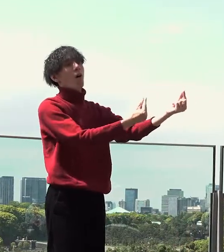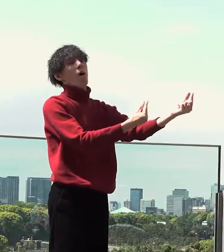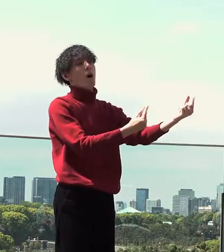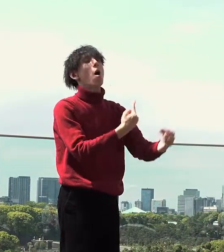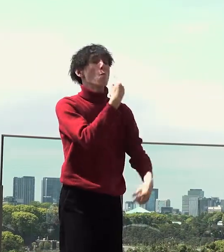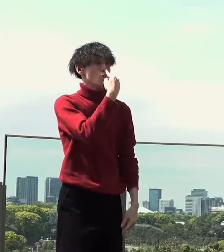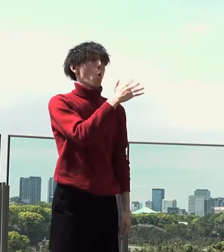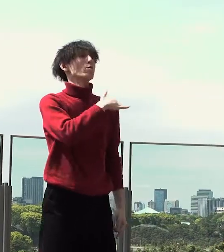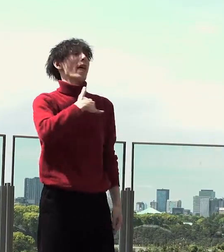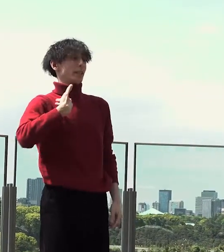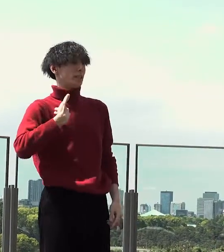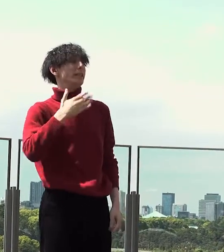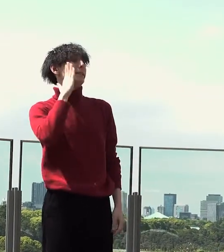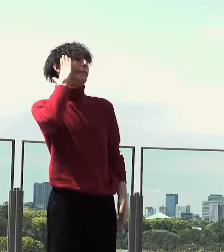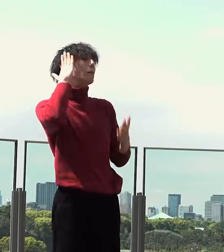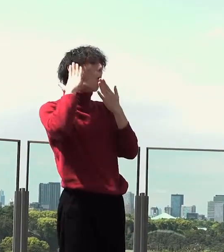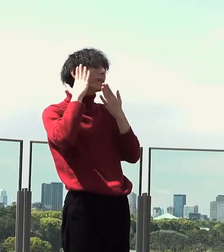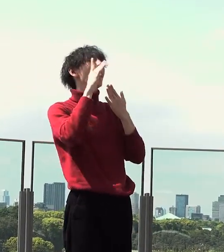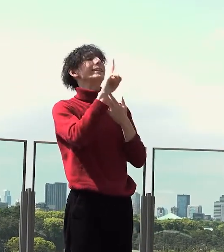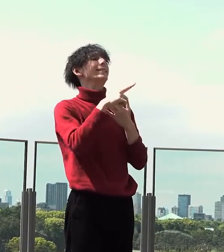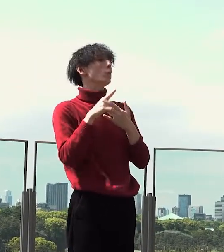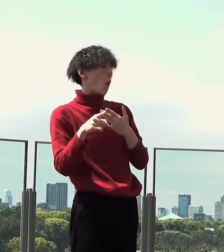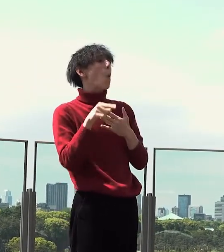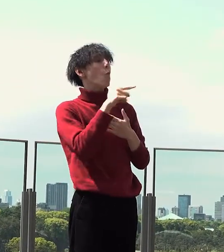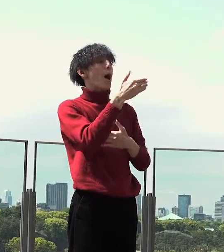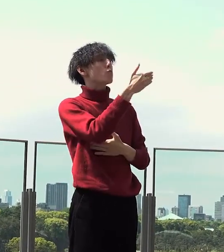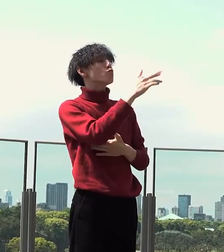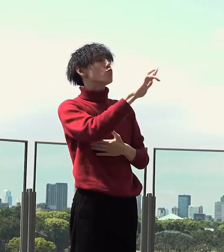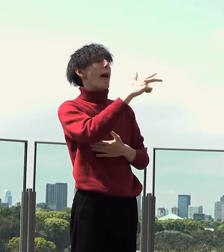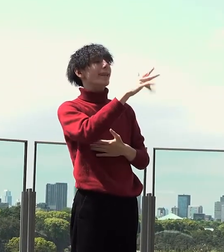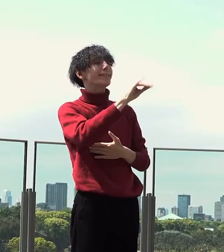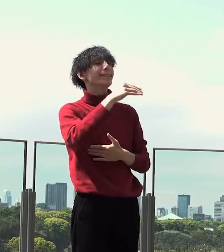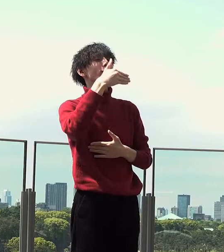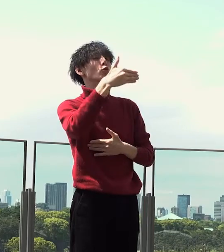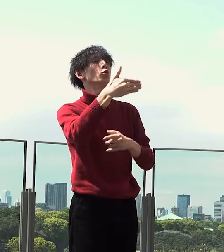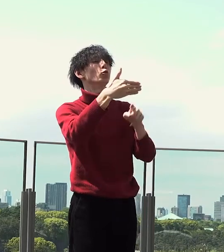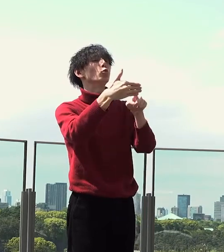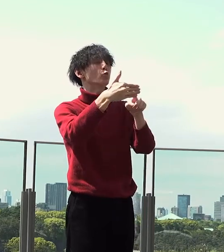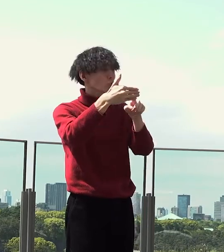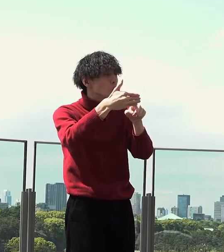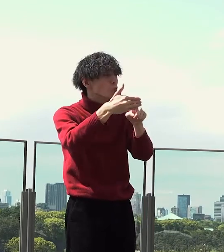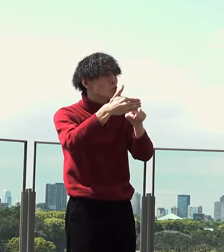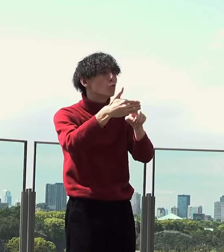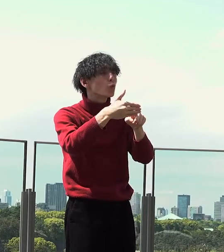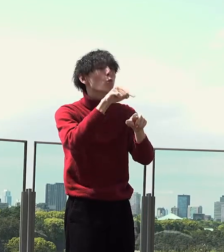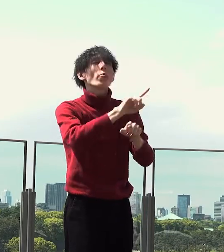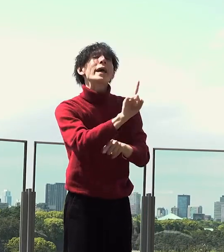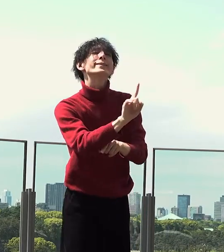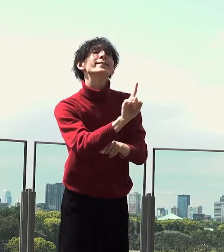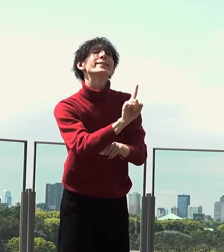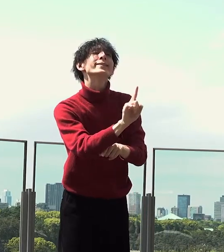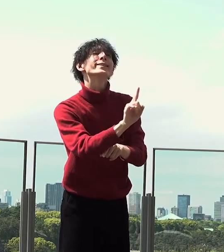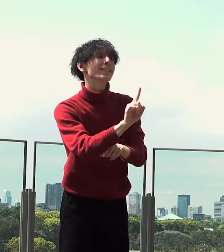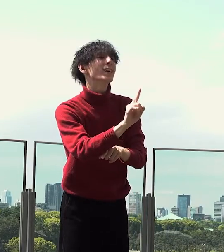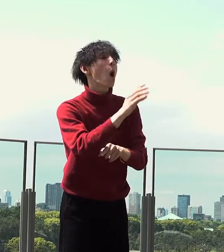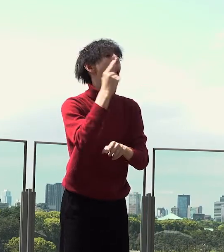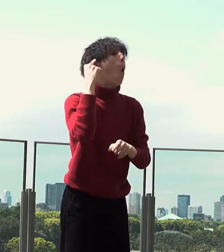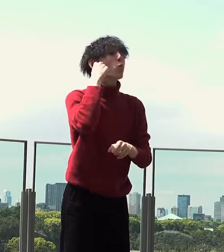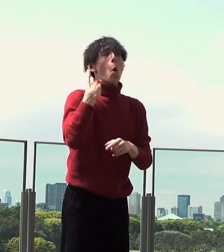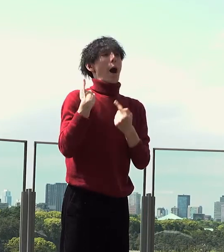そうですね、はい、クラシックミュージック、僕たち聞こえない人はクラシックというものが何か